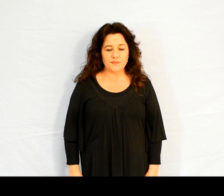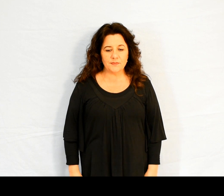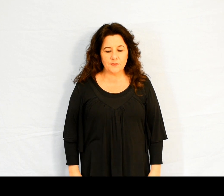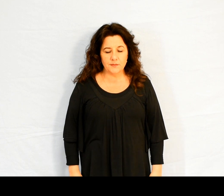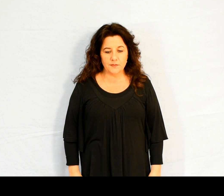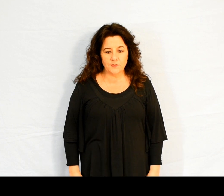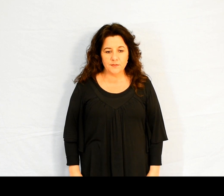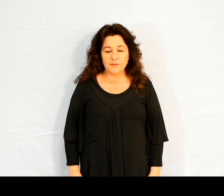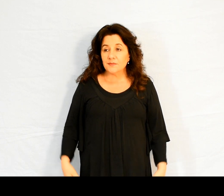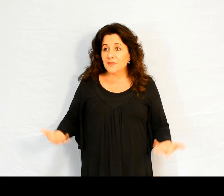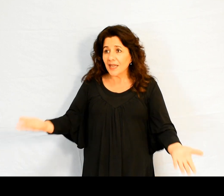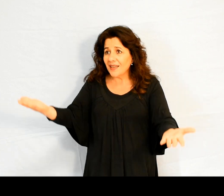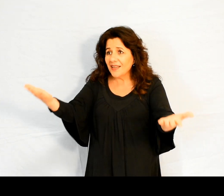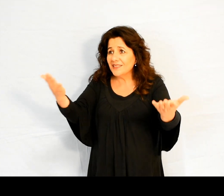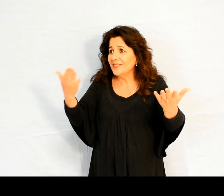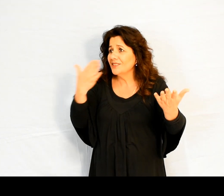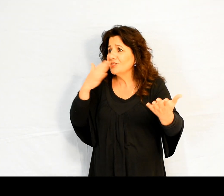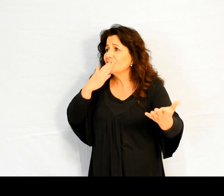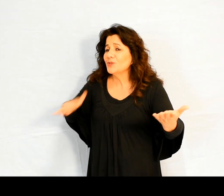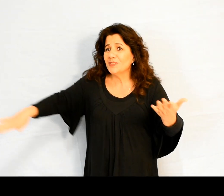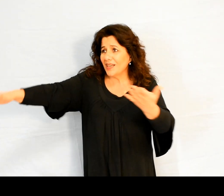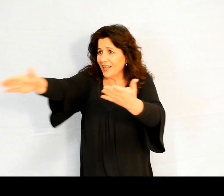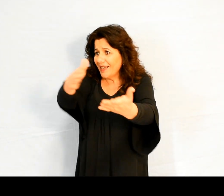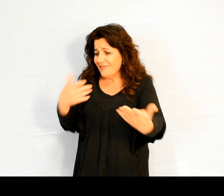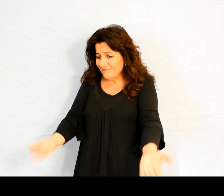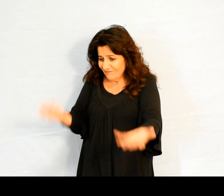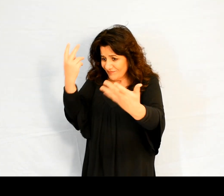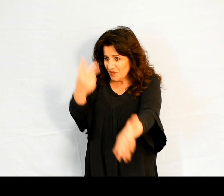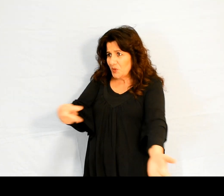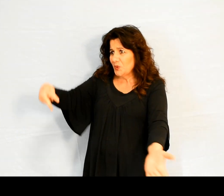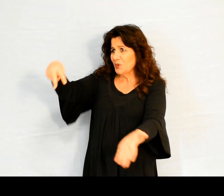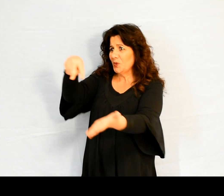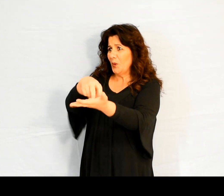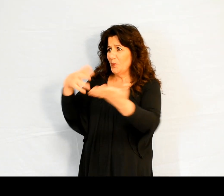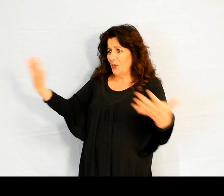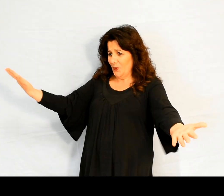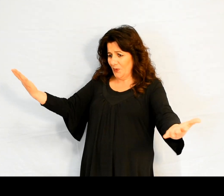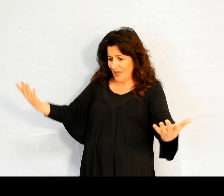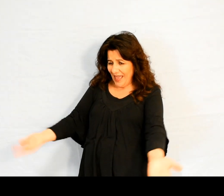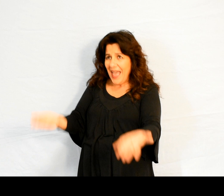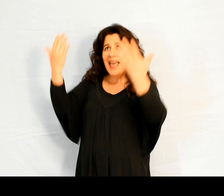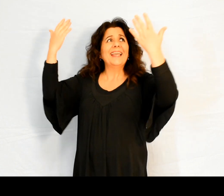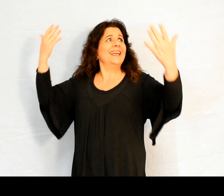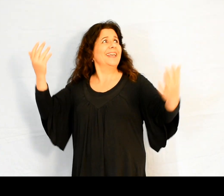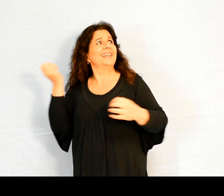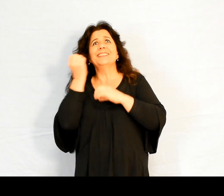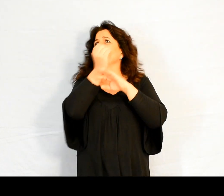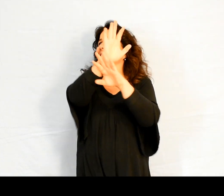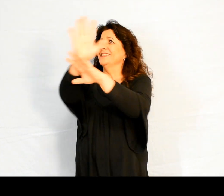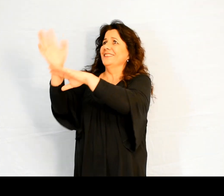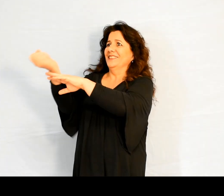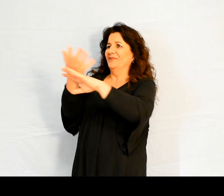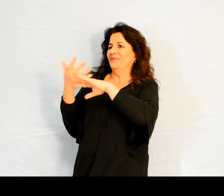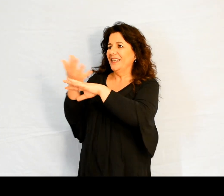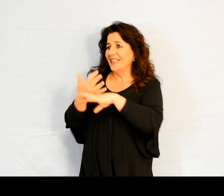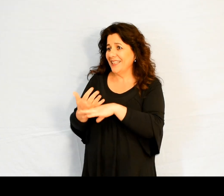Debout, Jérusalem, resplendis. Elle est venue, ta lumière, et la gloire du Seigneur s'est levée sur